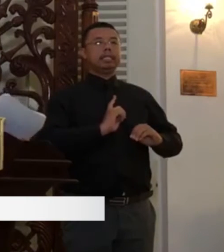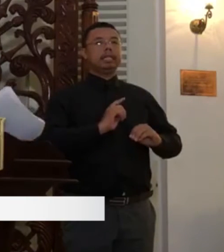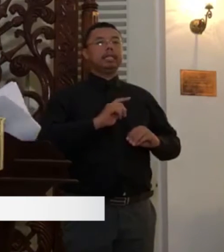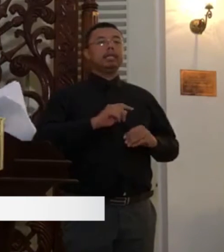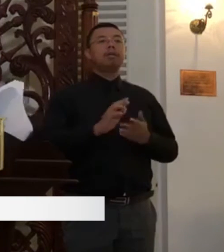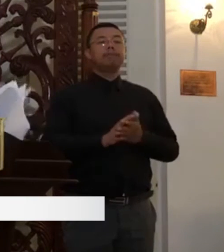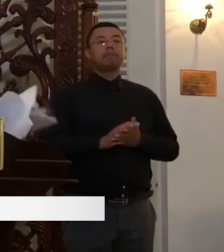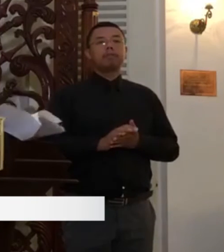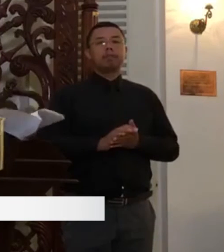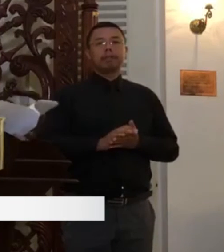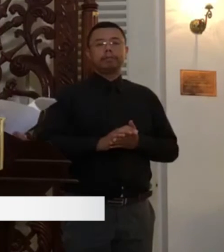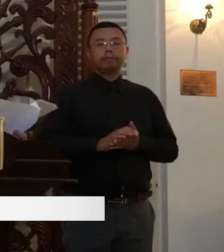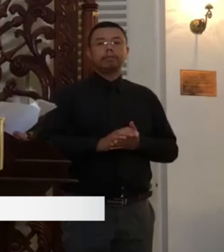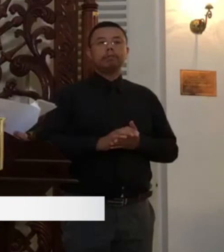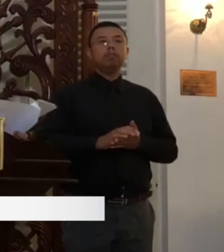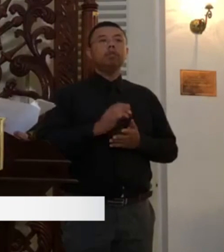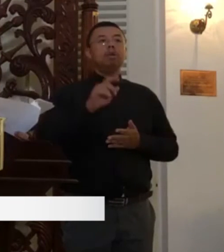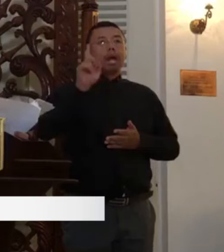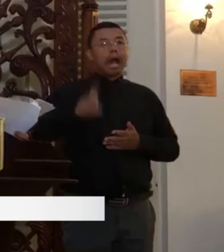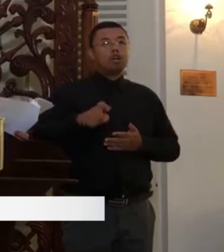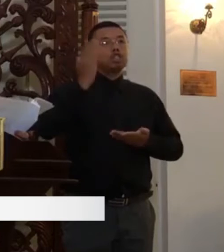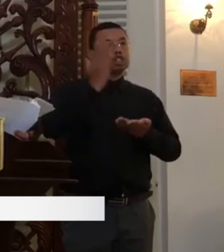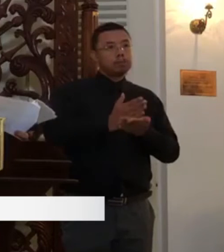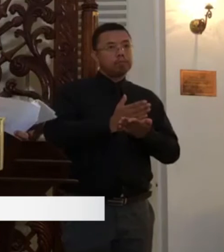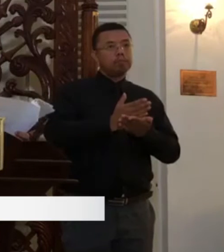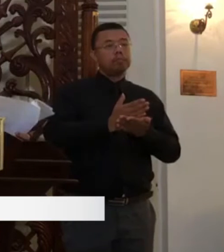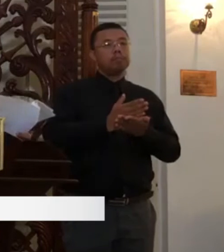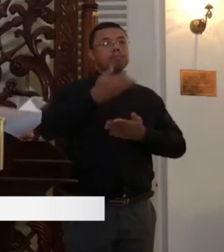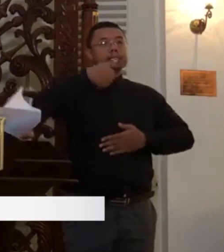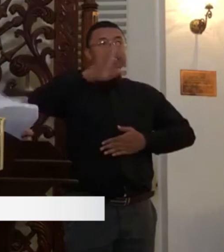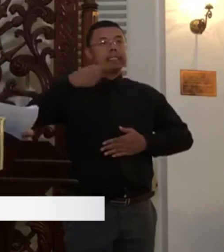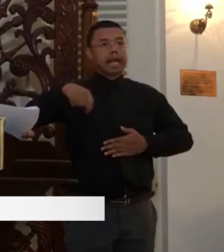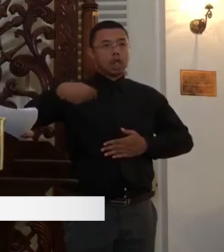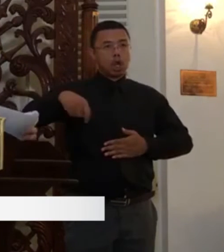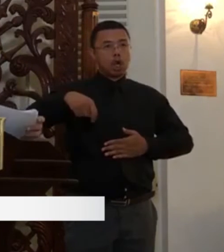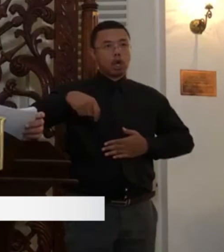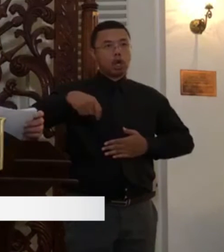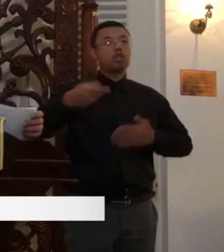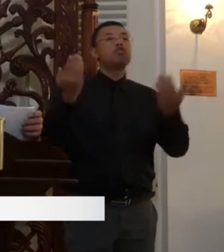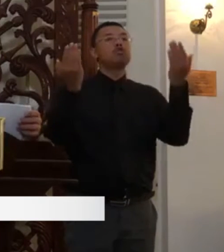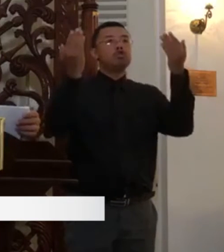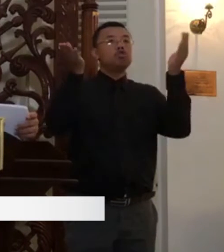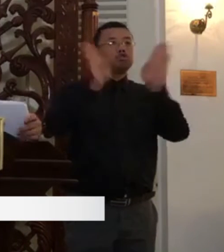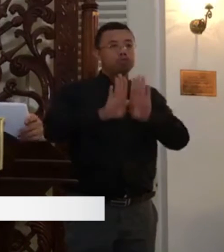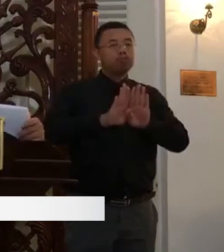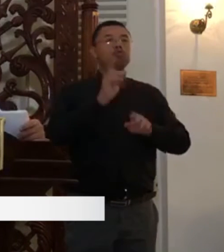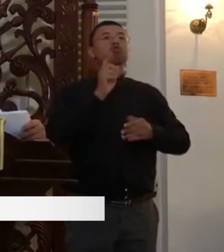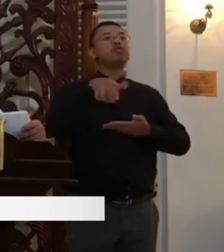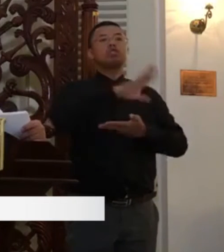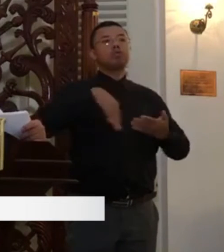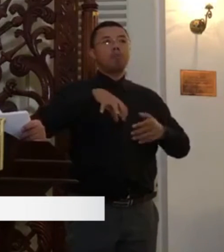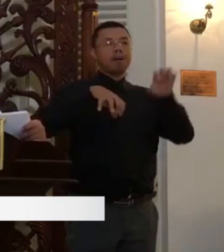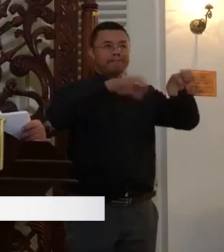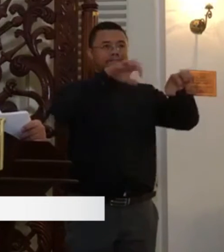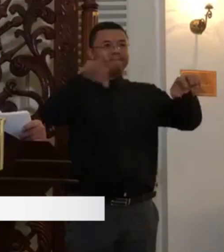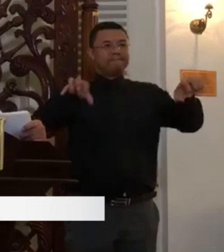Kewajiban untuk menghentikan kegiatan di tempat kerja atau di kantor itu berlaku untuk semua